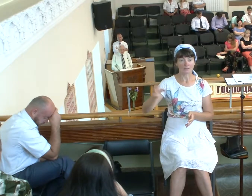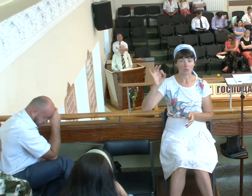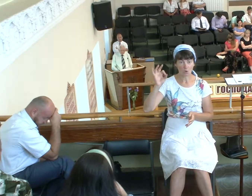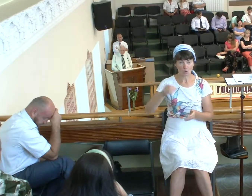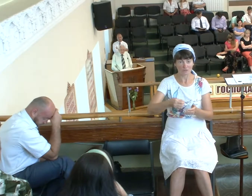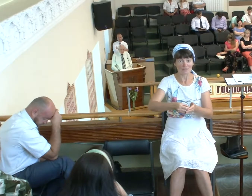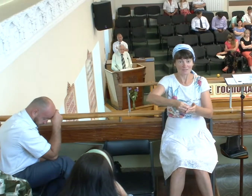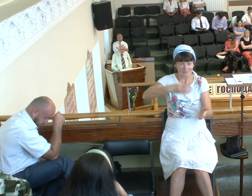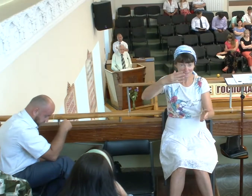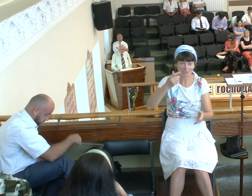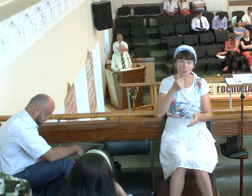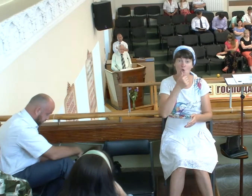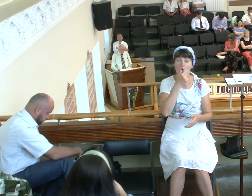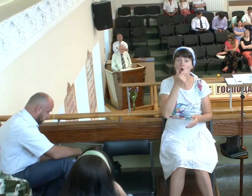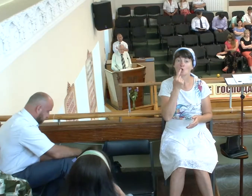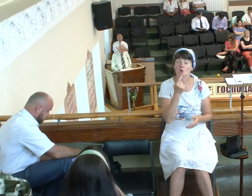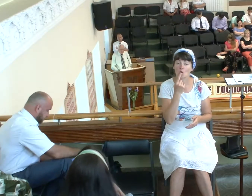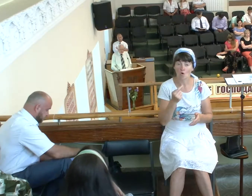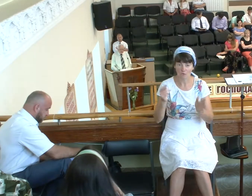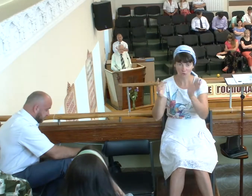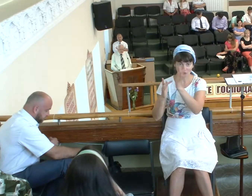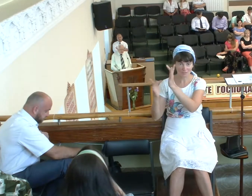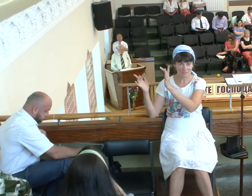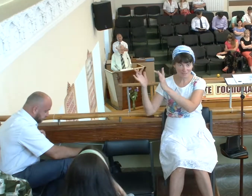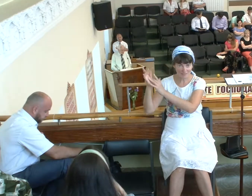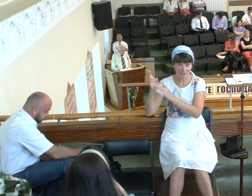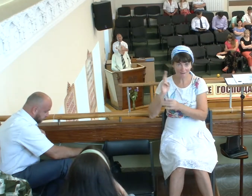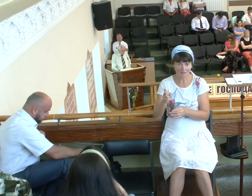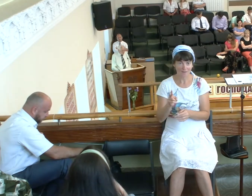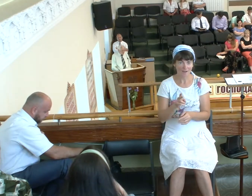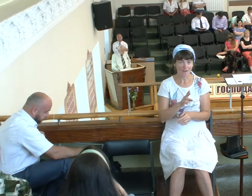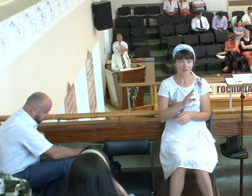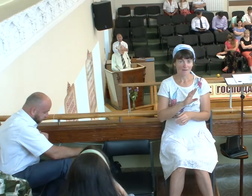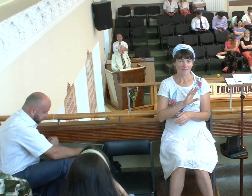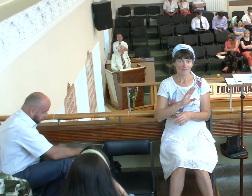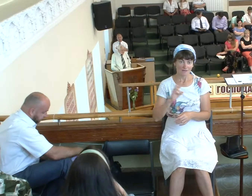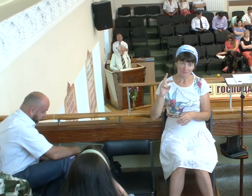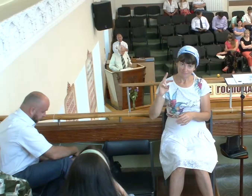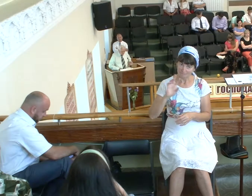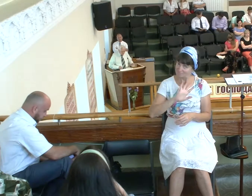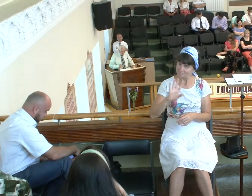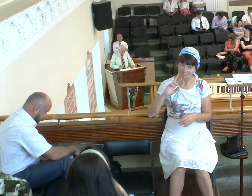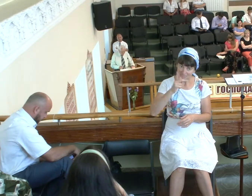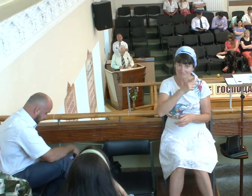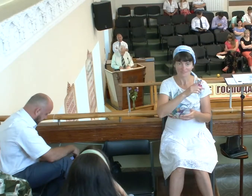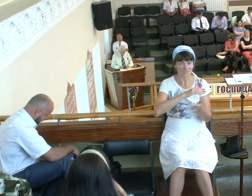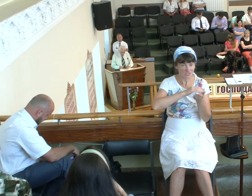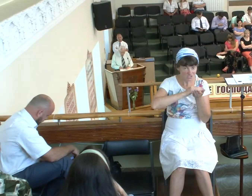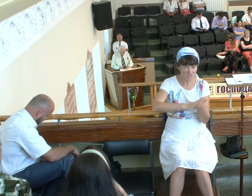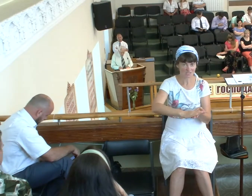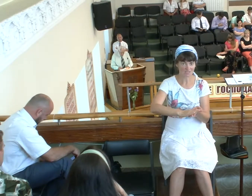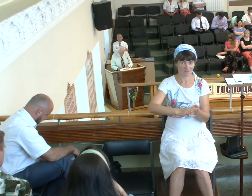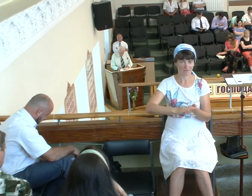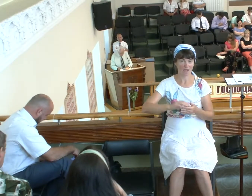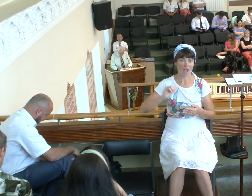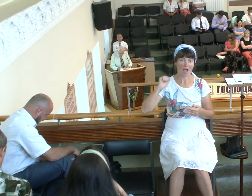Но драгоценной кровью Христа, как непорочного, чистого Агнца. Это он говорит